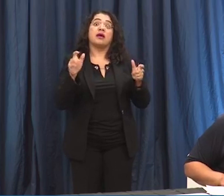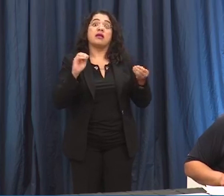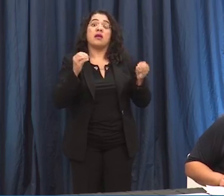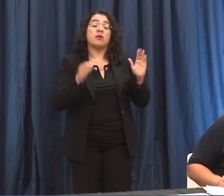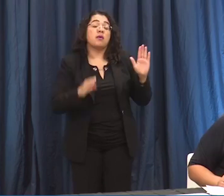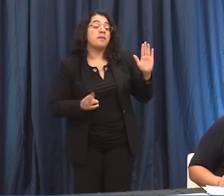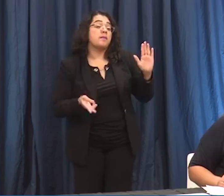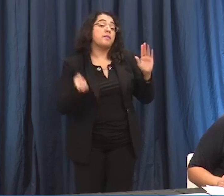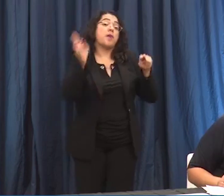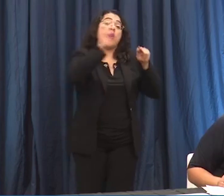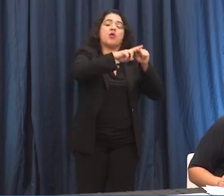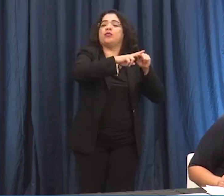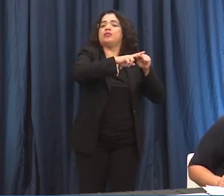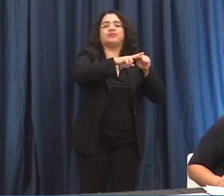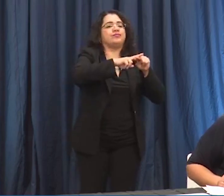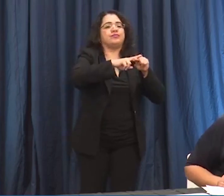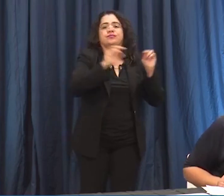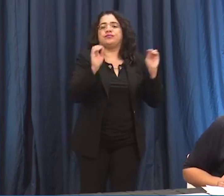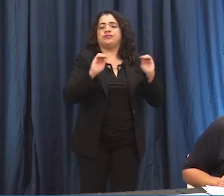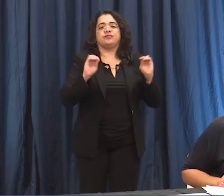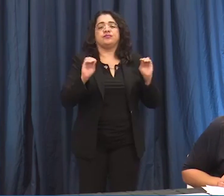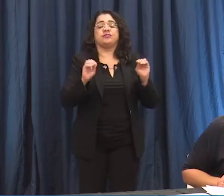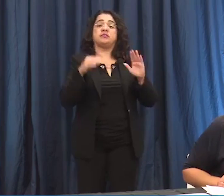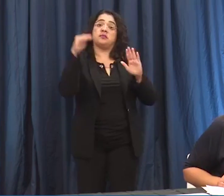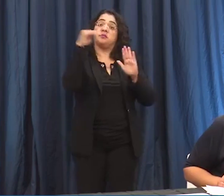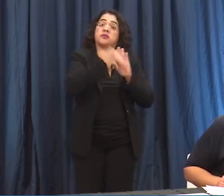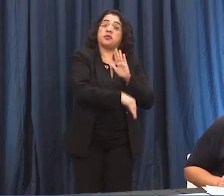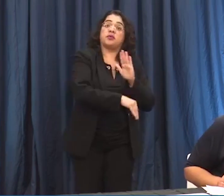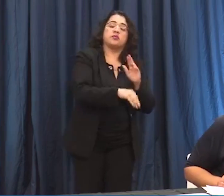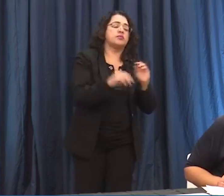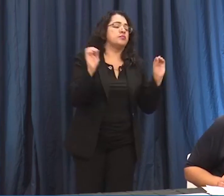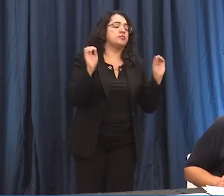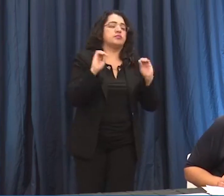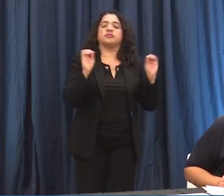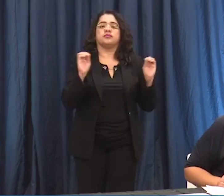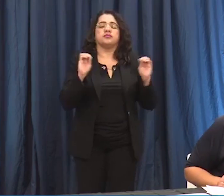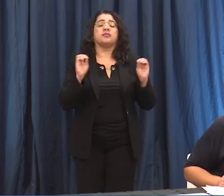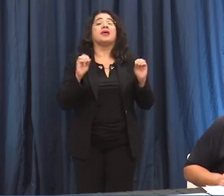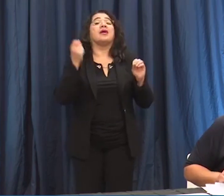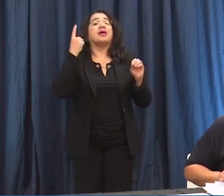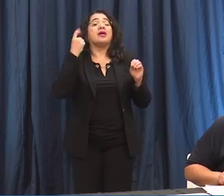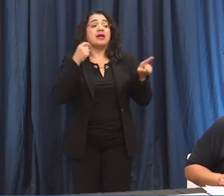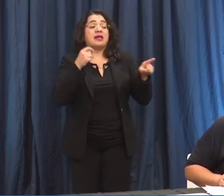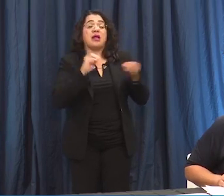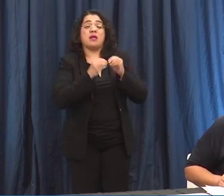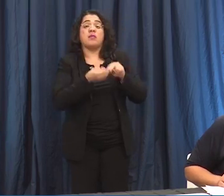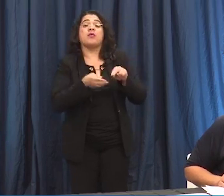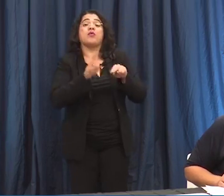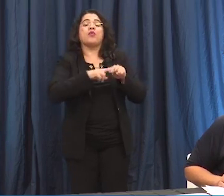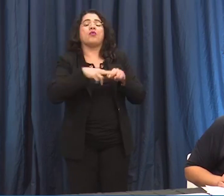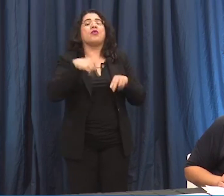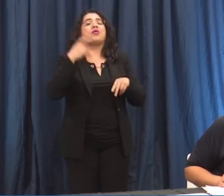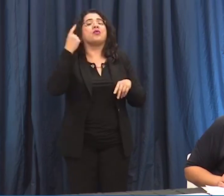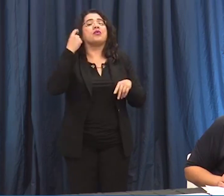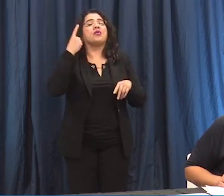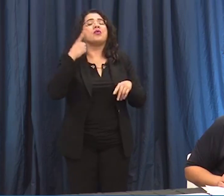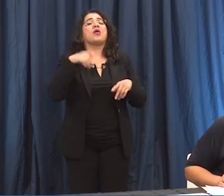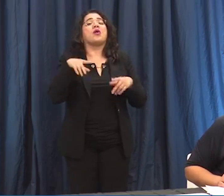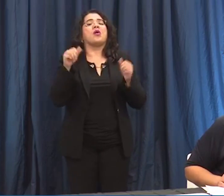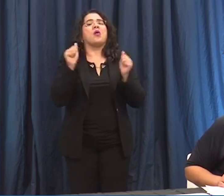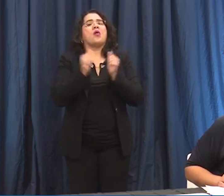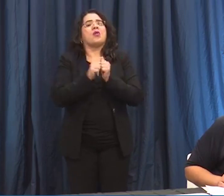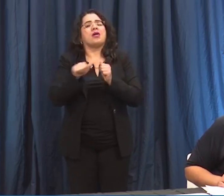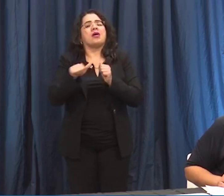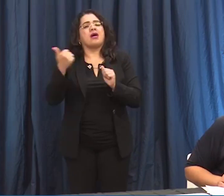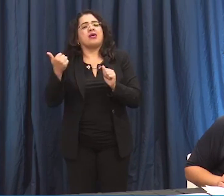hospitalizaciones. Sin embargo, esto significa que todavía estamos viendo personas con complicaciones graves del coronavirus y debemos continuar haciendo lo